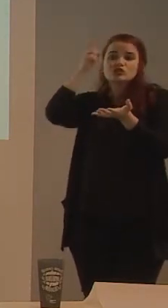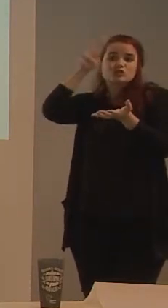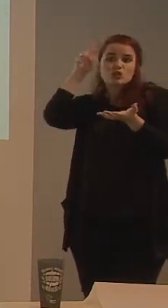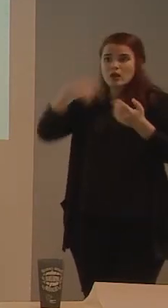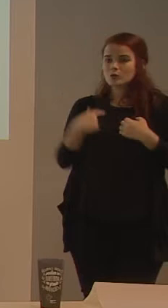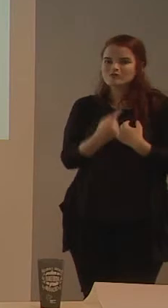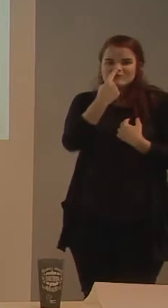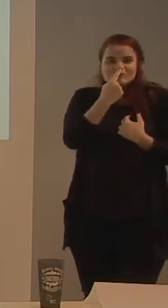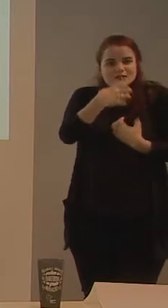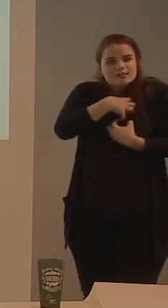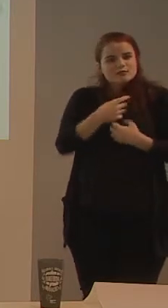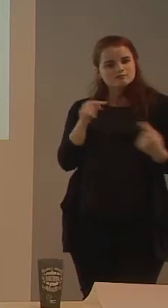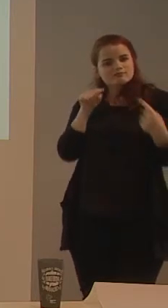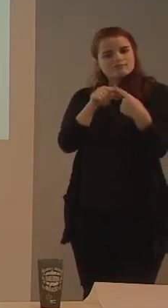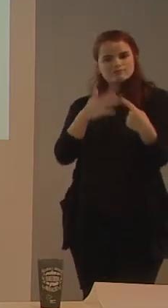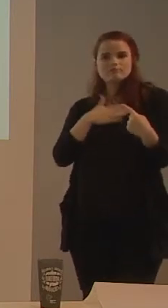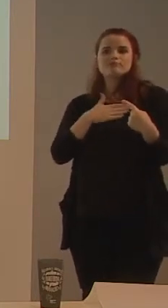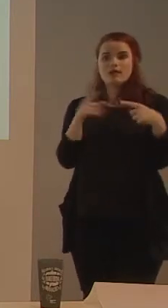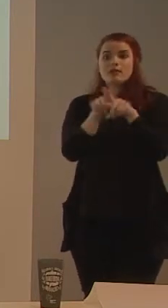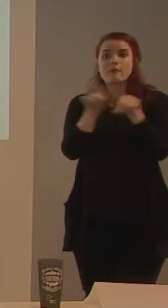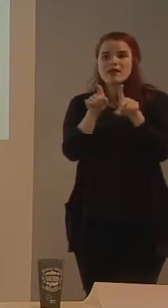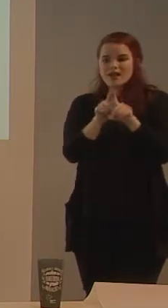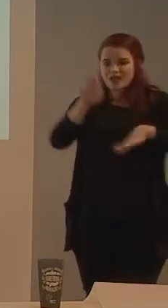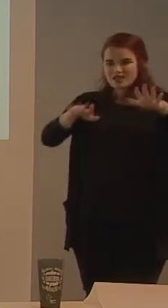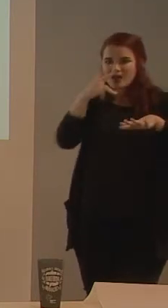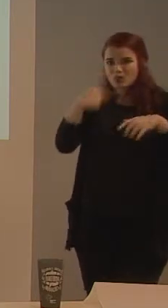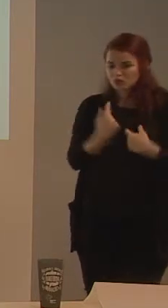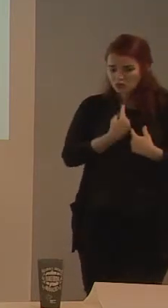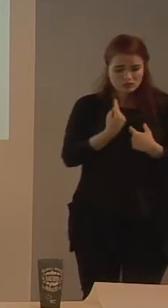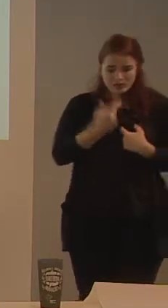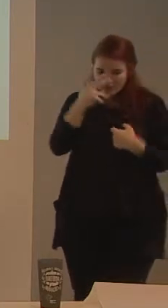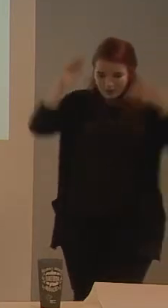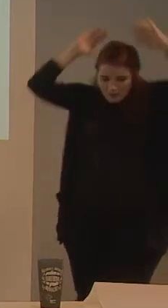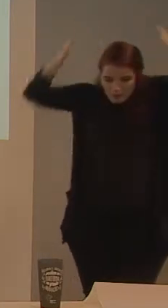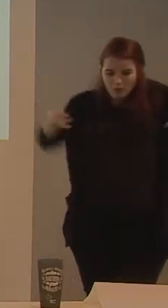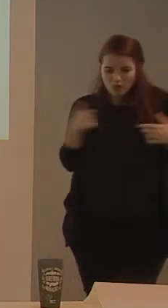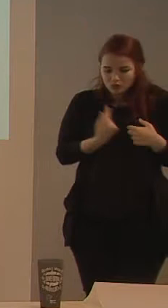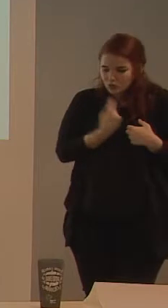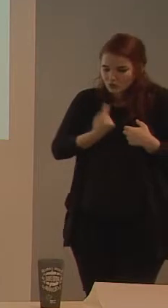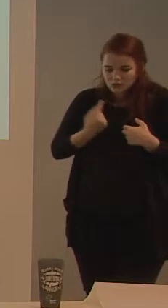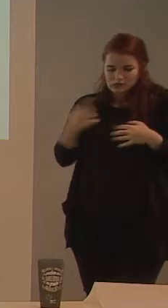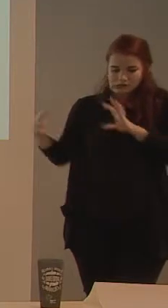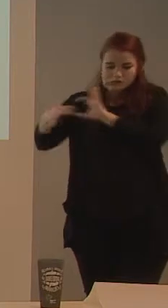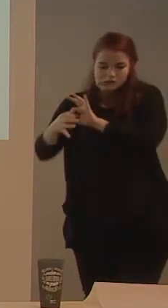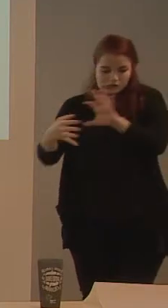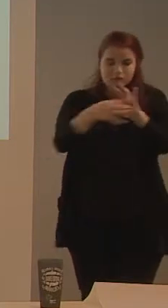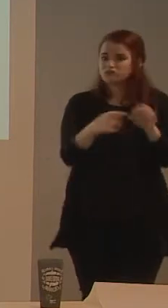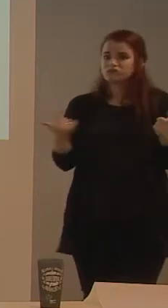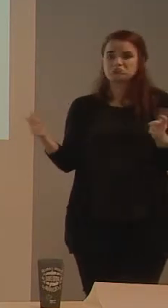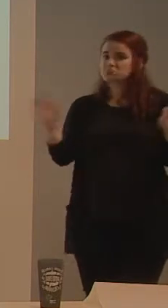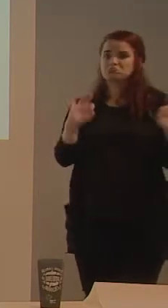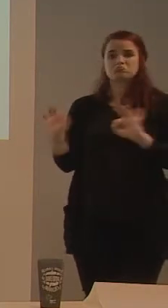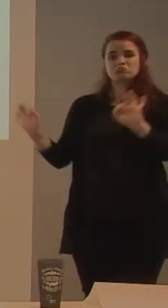lado, elas sofrem com as mazelas de viverem ilhadas, como numa bolha. E aí, com menos diversidade, menos empatia,